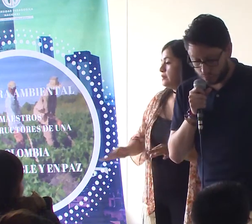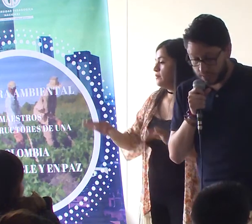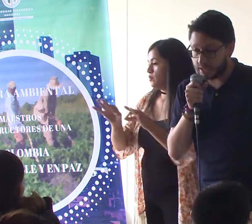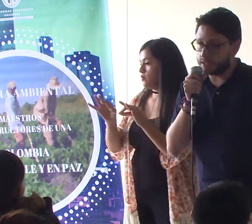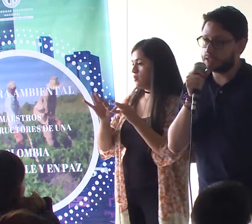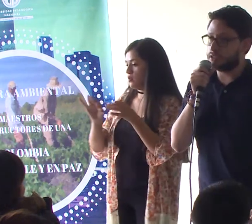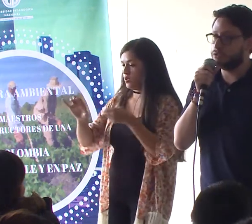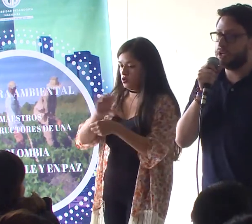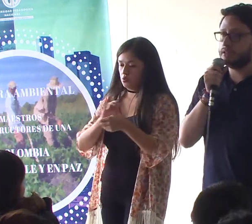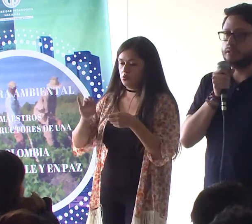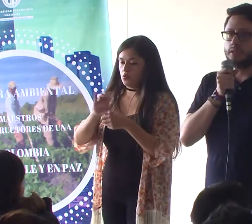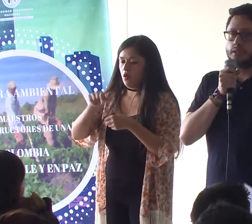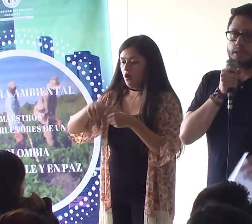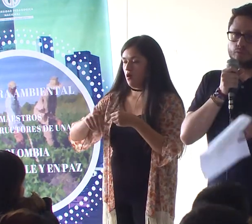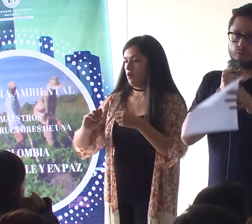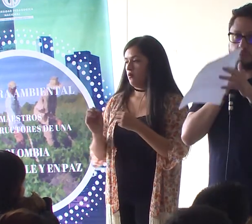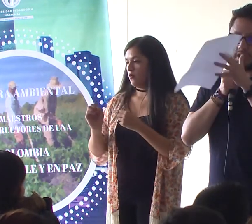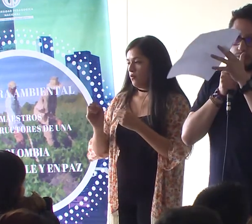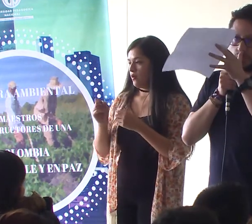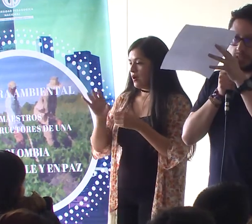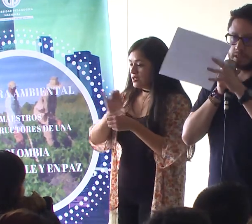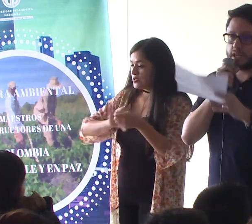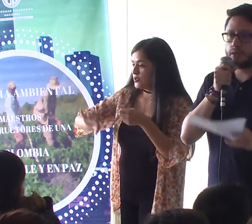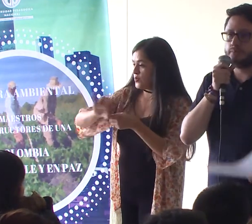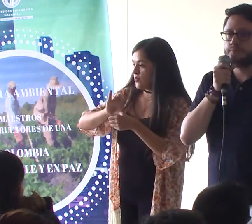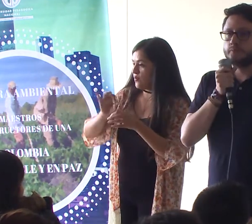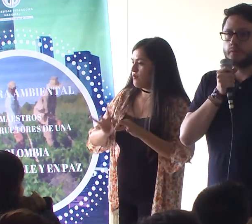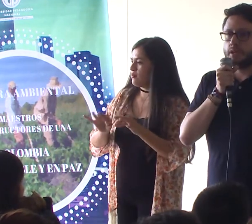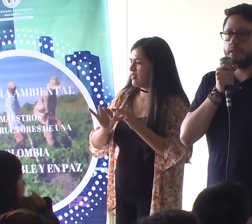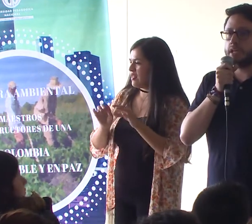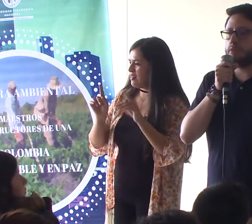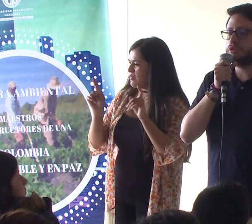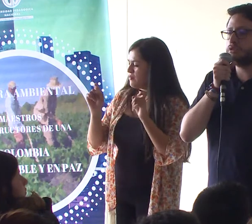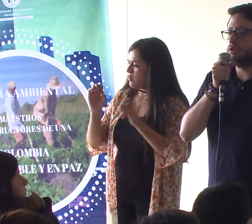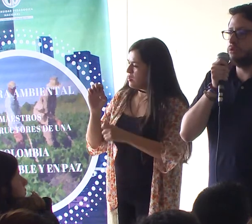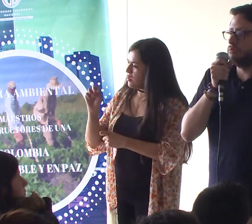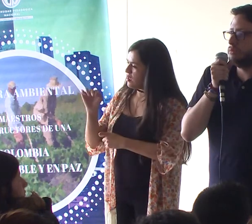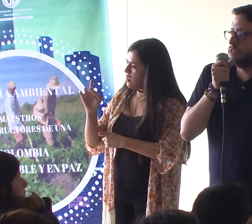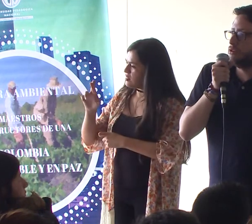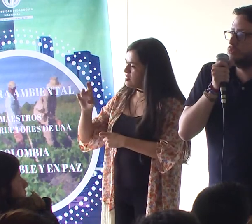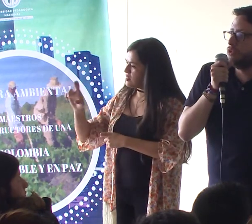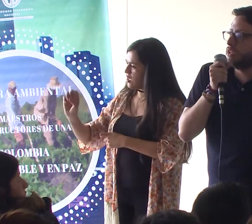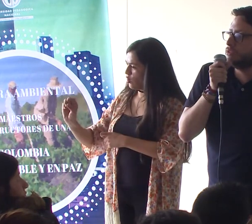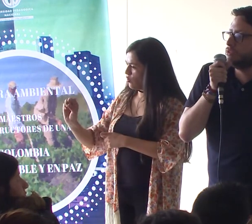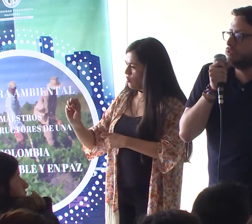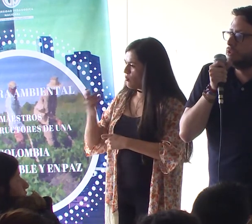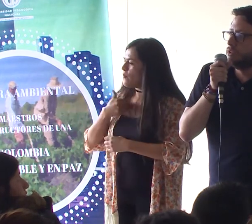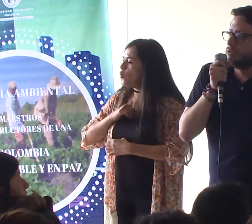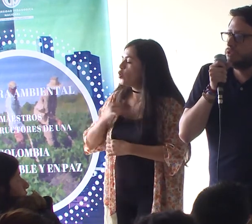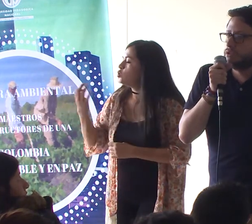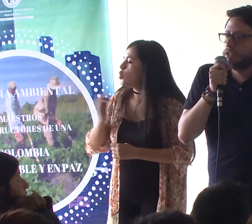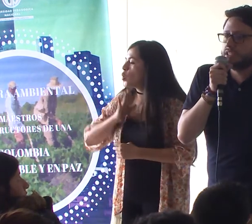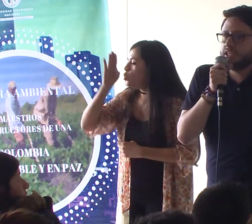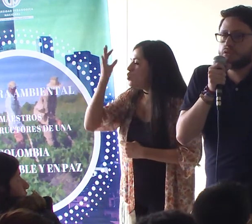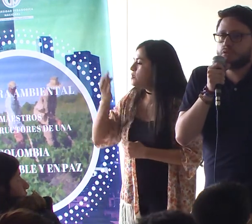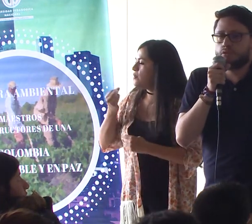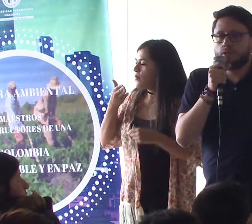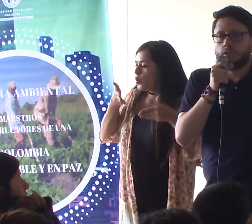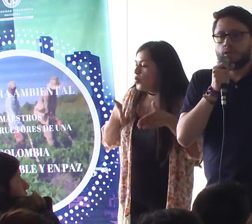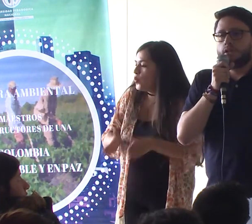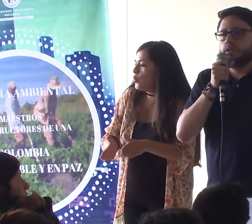urbana de esta ciudad un urbanismo del entierro enterramos todo desde los muertos nuestros